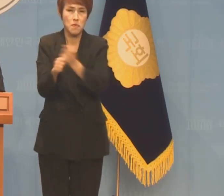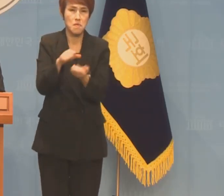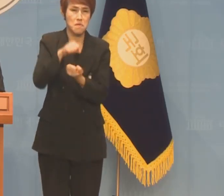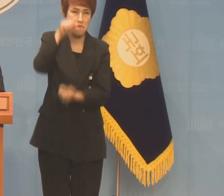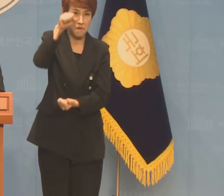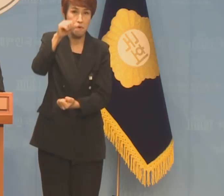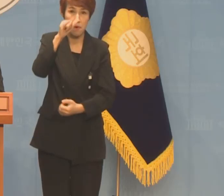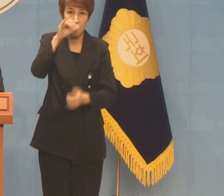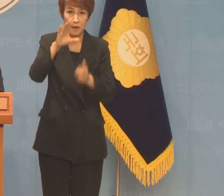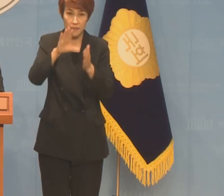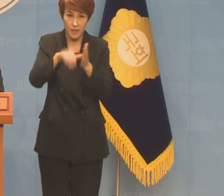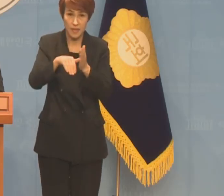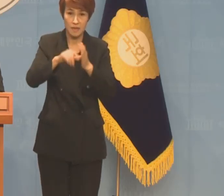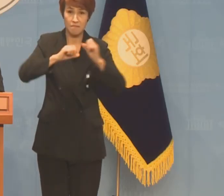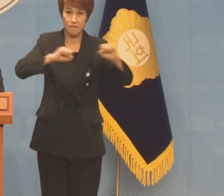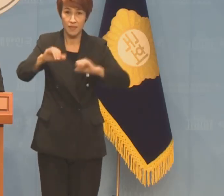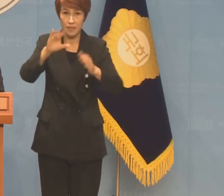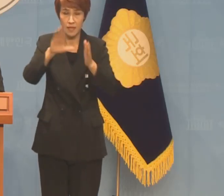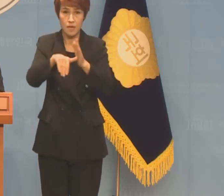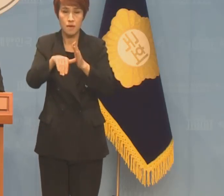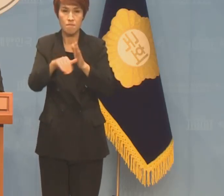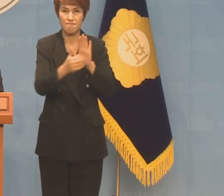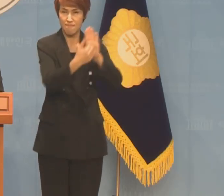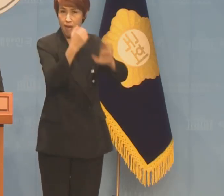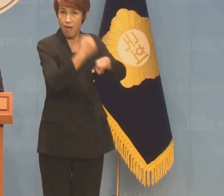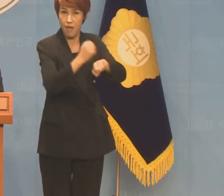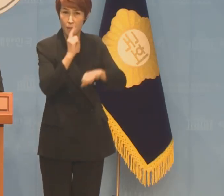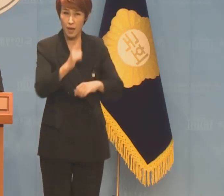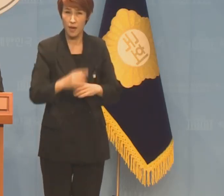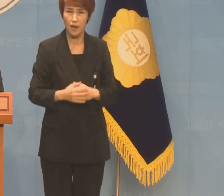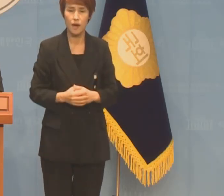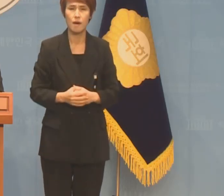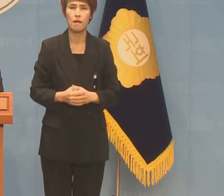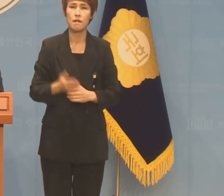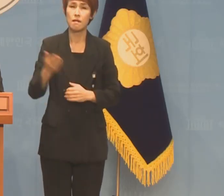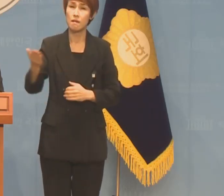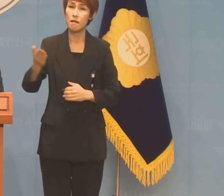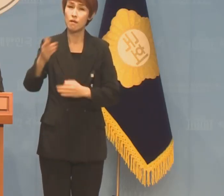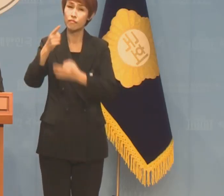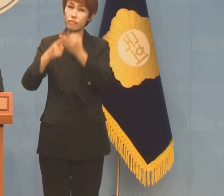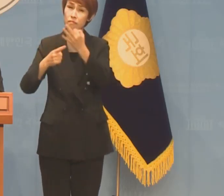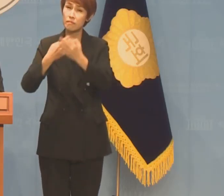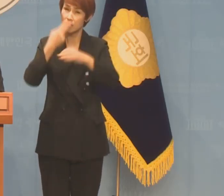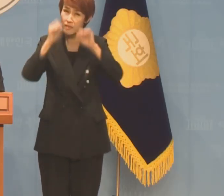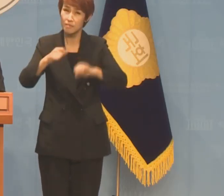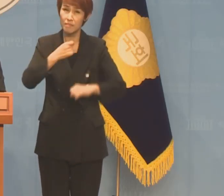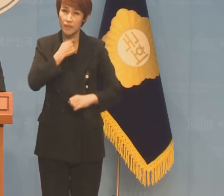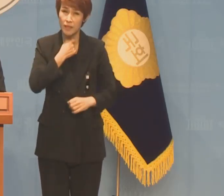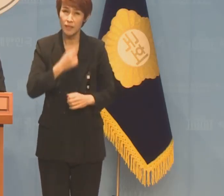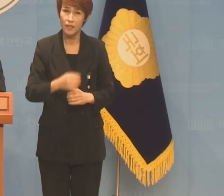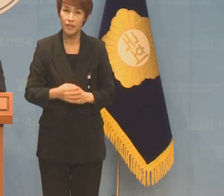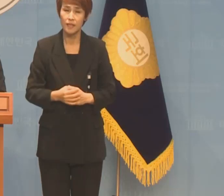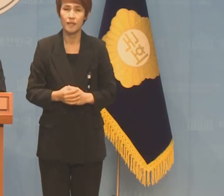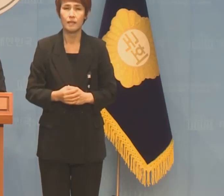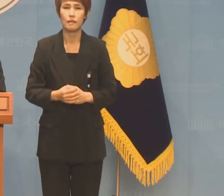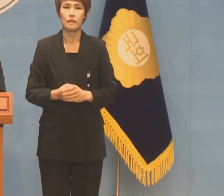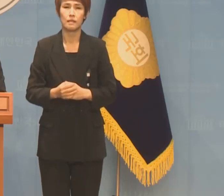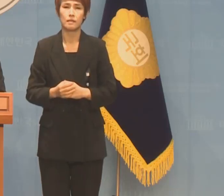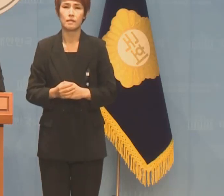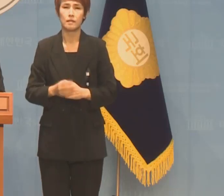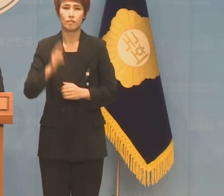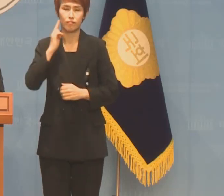물리적 충돌을 일으키겠다는 것입니까? 그렇게 해서라도 본인은 살아보겠다는 뜻입니까? 극렬